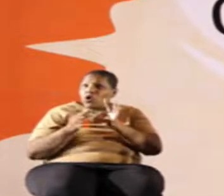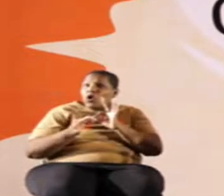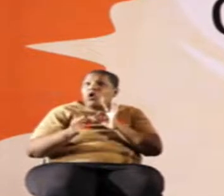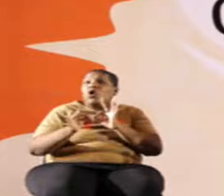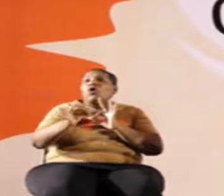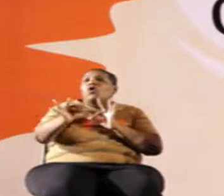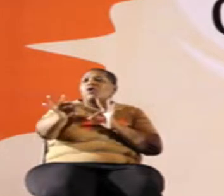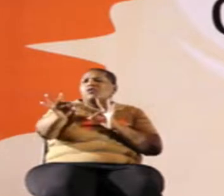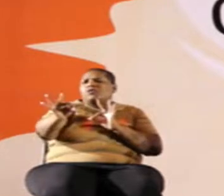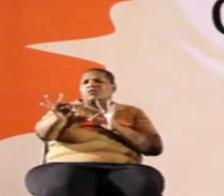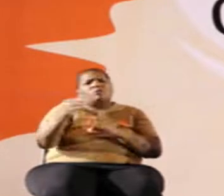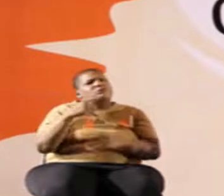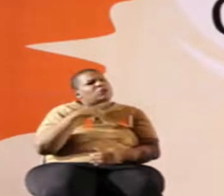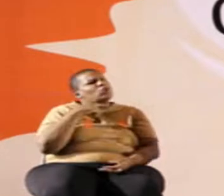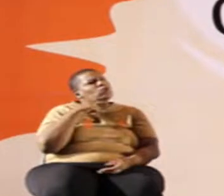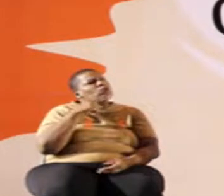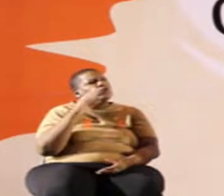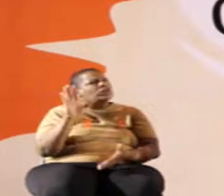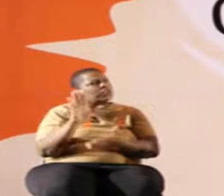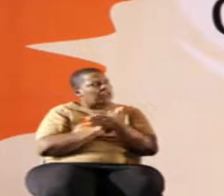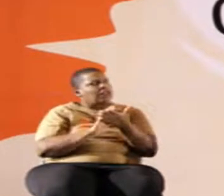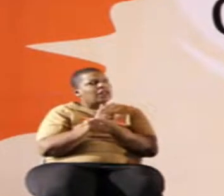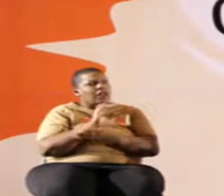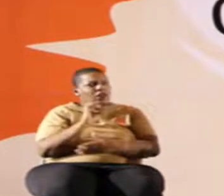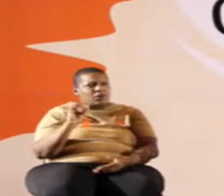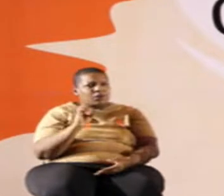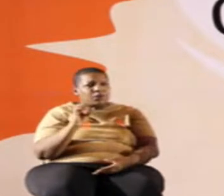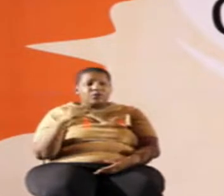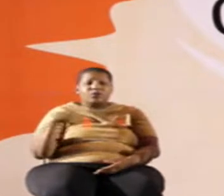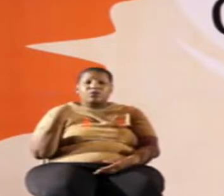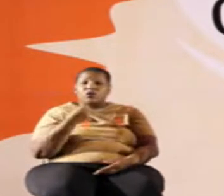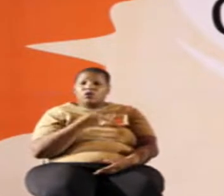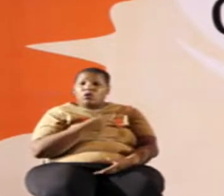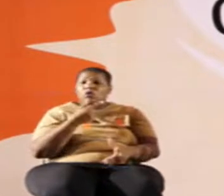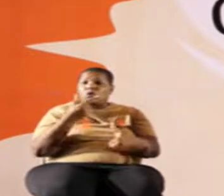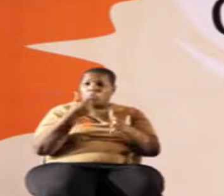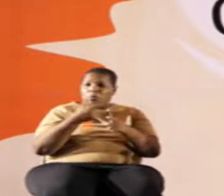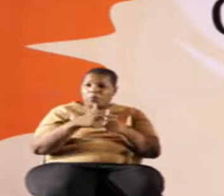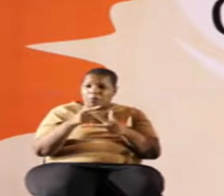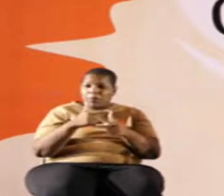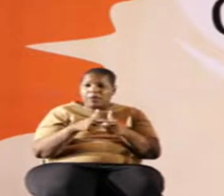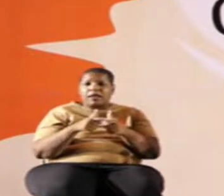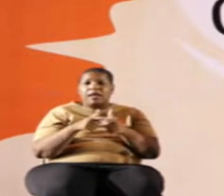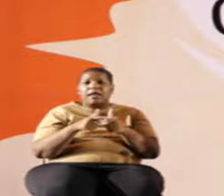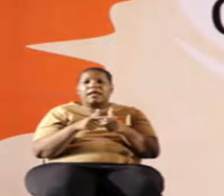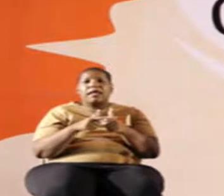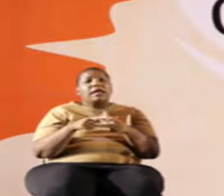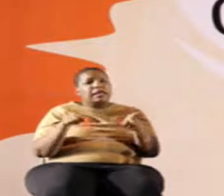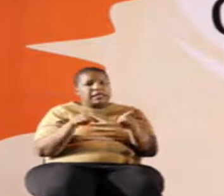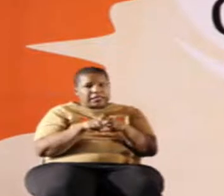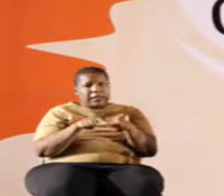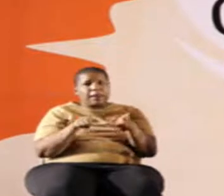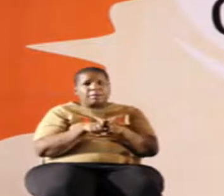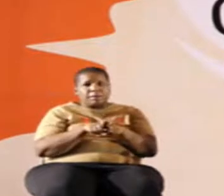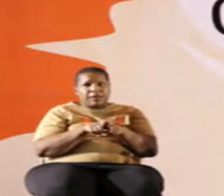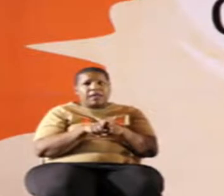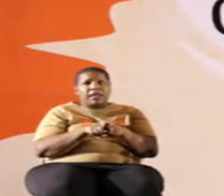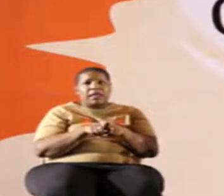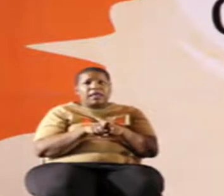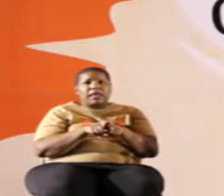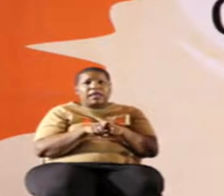não tenho a menor sombra de dúvidas quanto a isso. Os nossos obstáculos também são